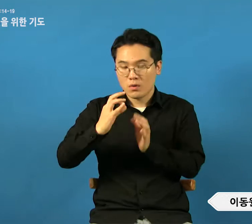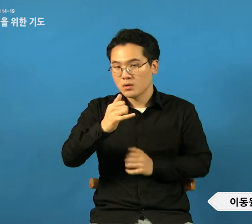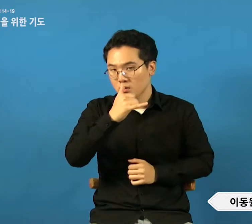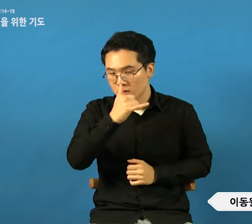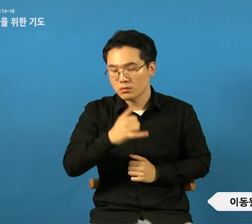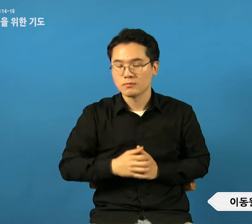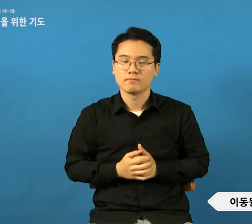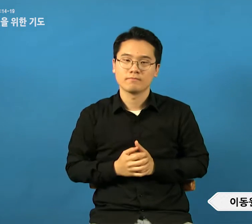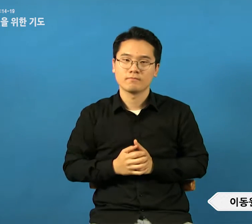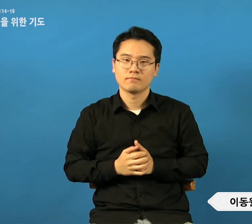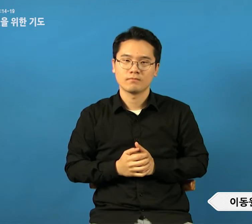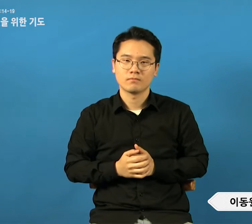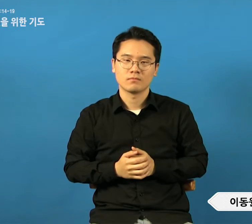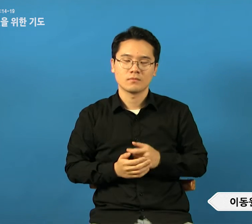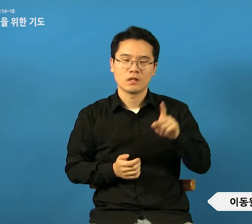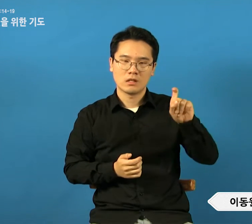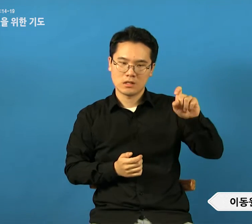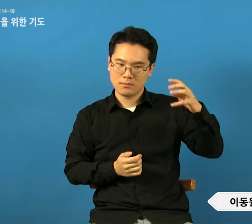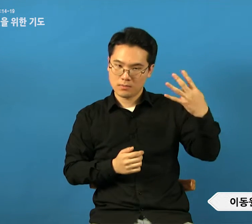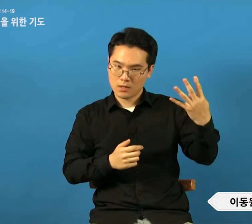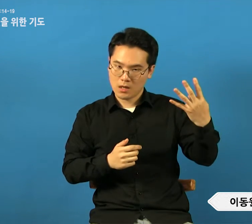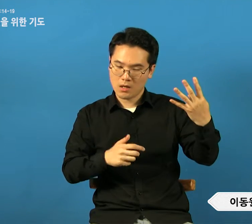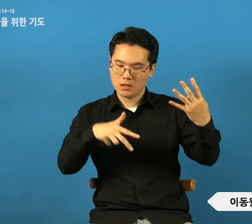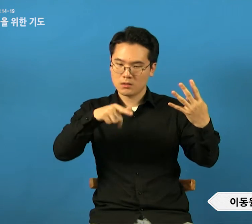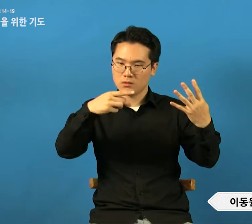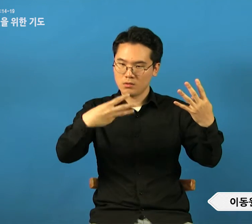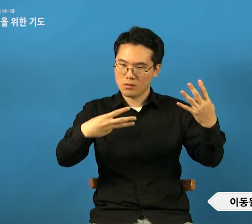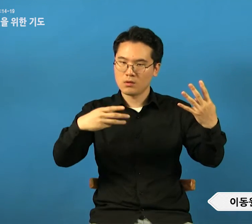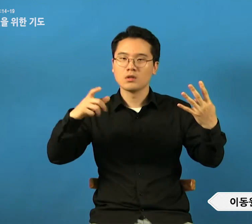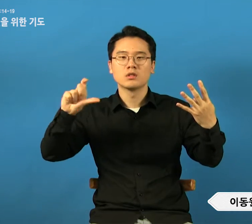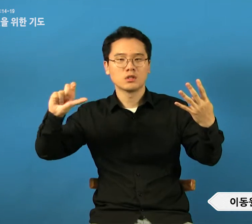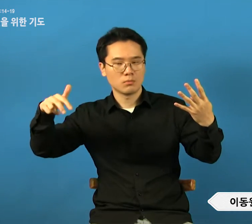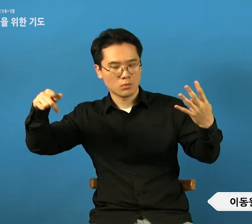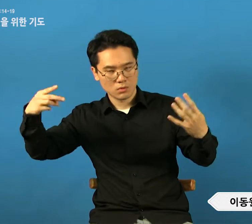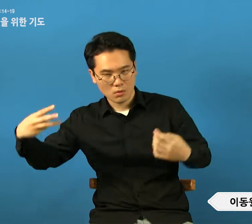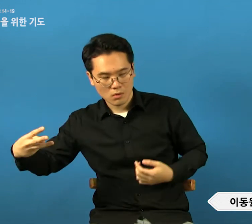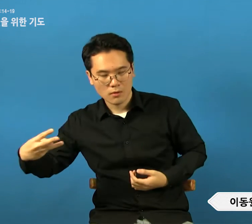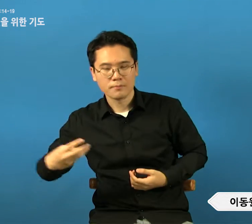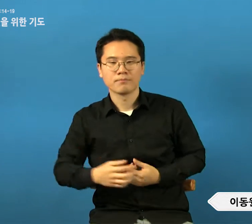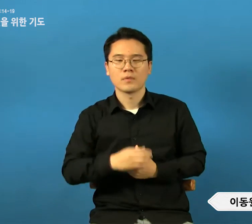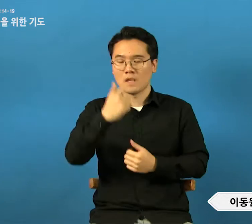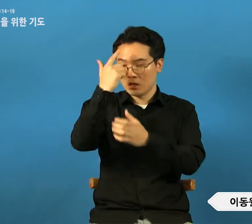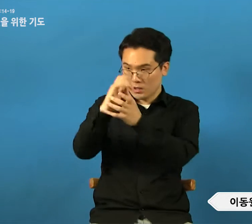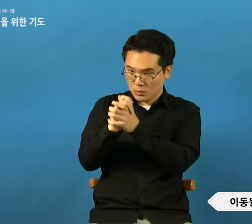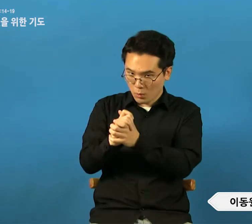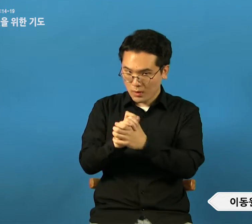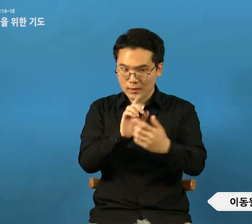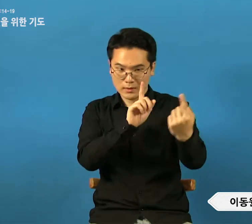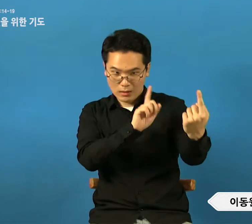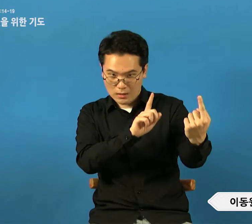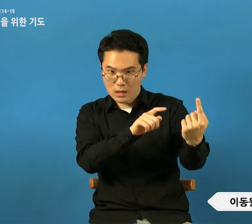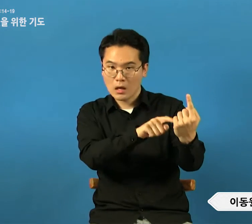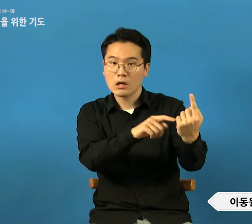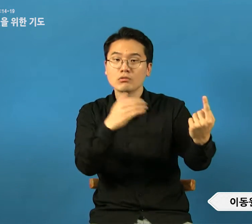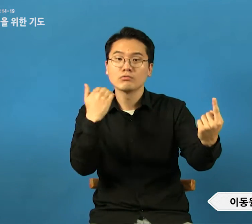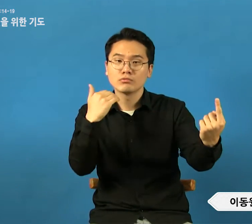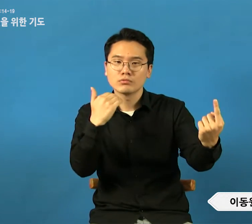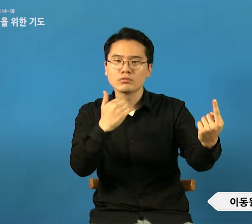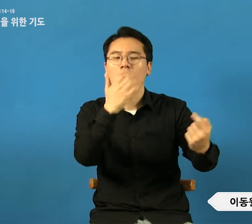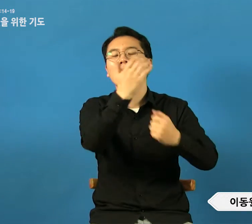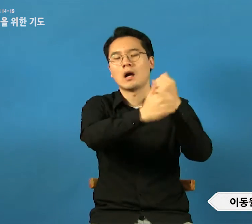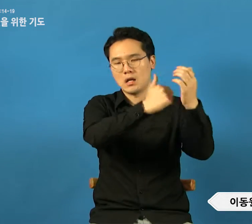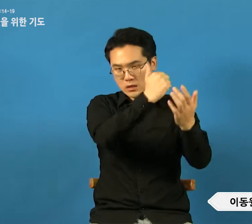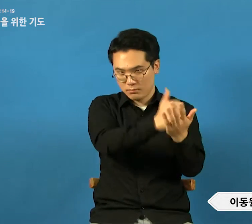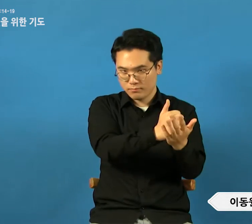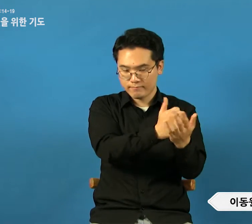14절, 15절에 기도의 대상, 우리가 항상 기도의 대상은 성부 하나님, 아버지 하나님이시죠.